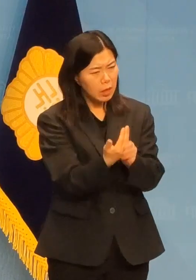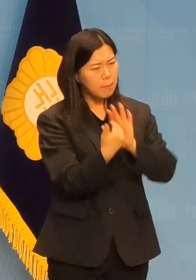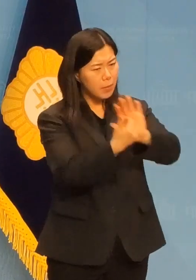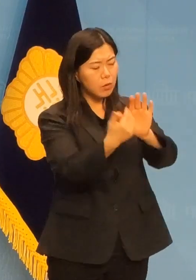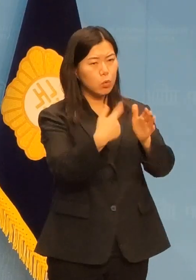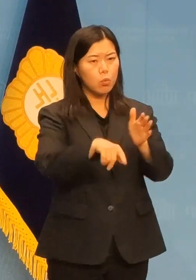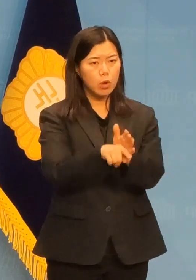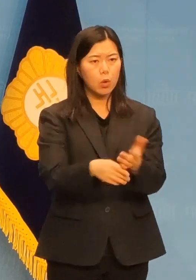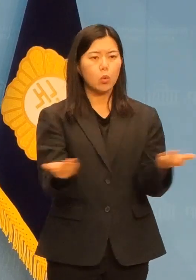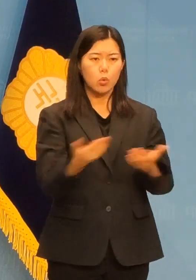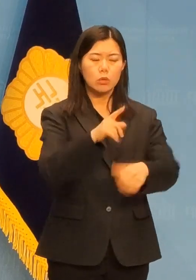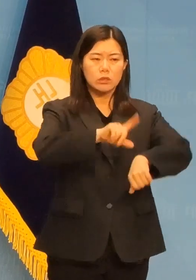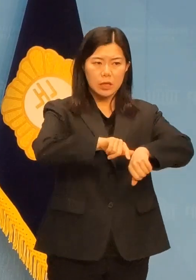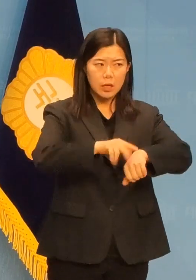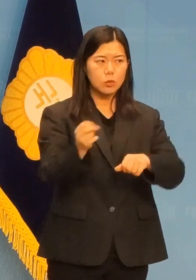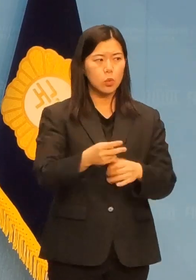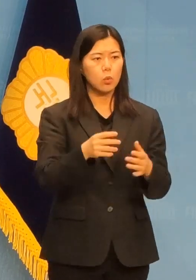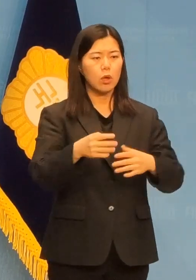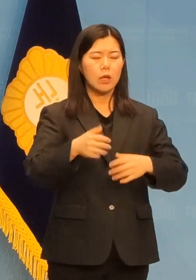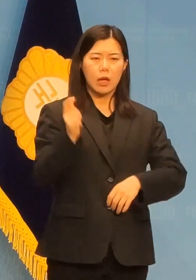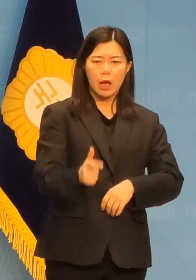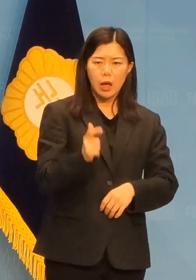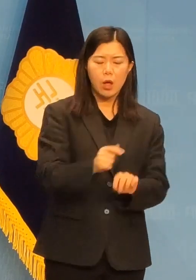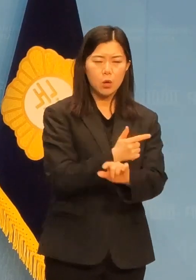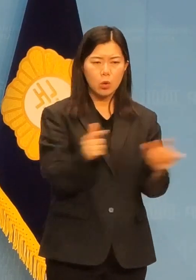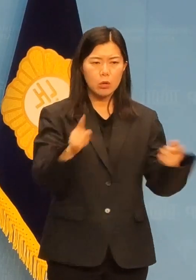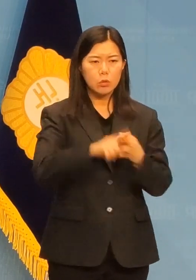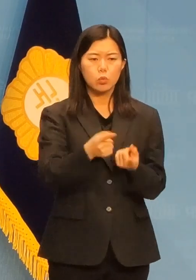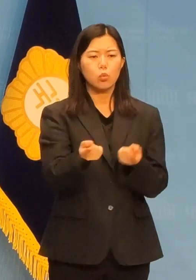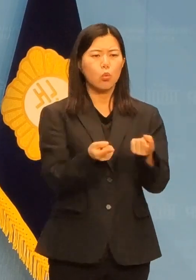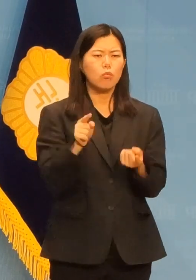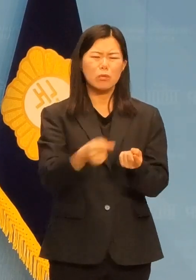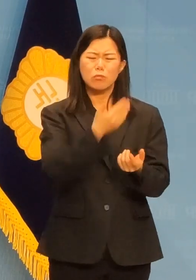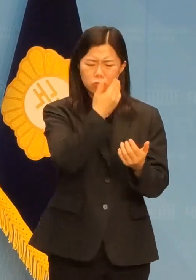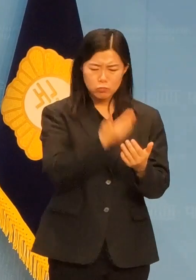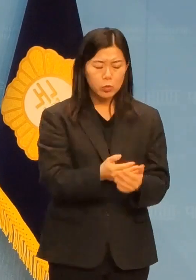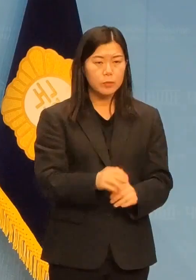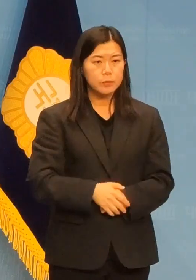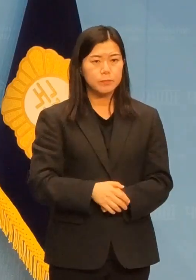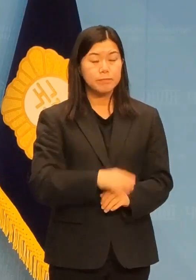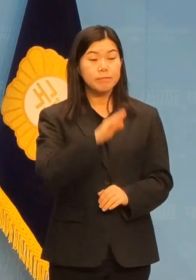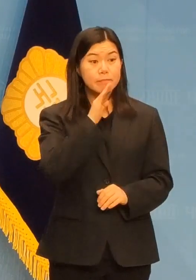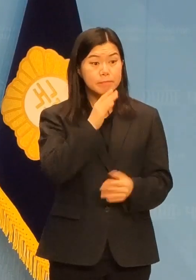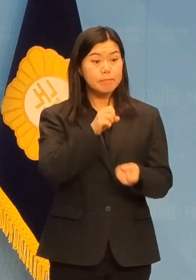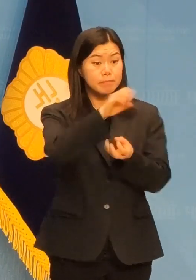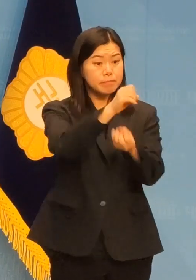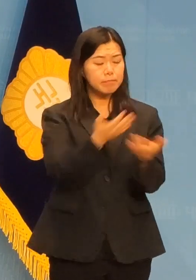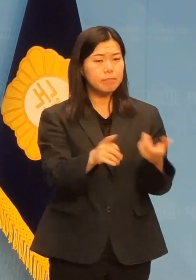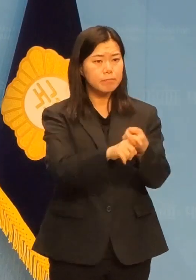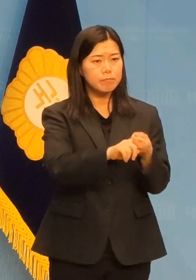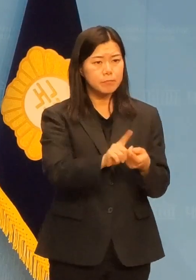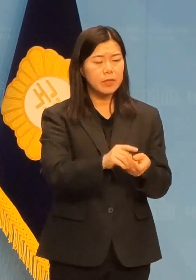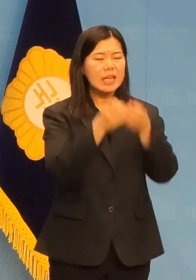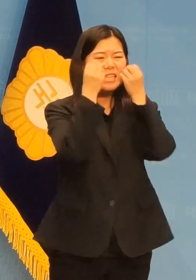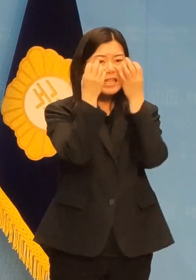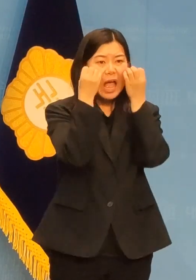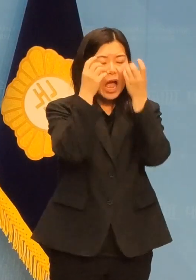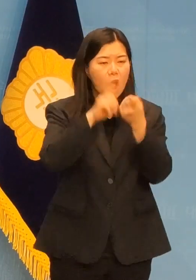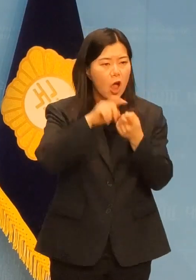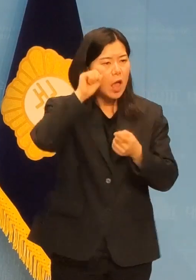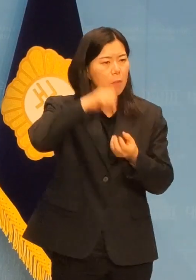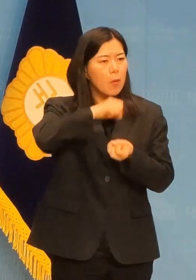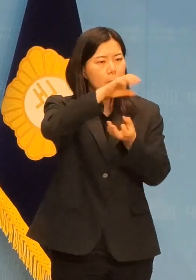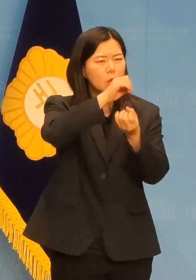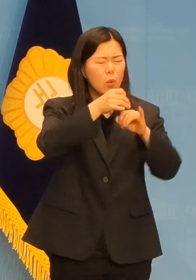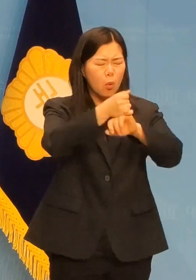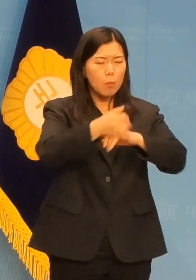노동 강도의 합리적인 조율이 문제의 핵심입니다. 실제로 택배노조는 신선식품과 같은 새벽 배송 필수